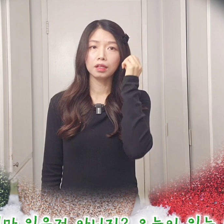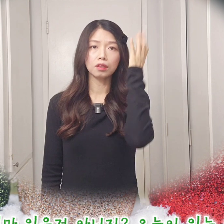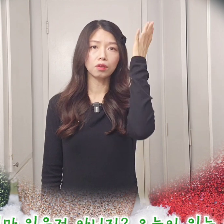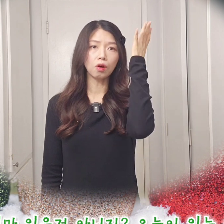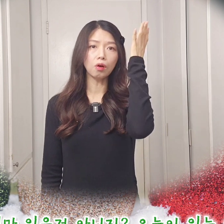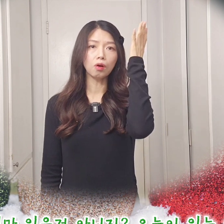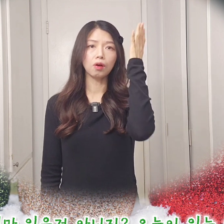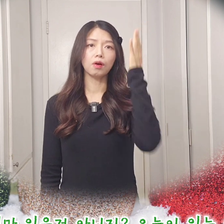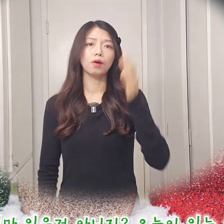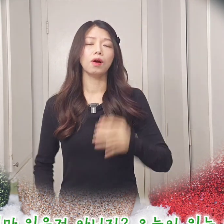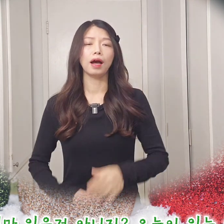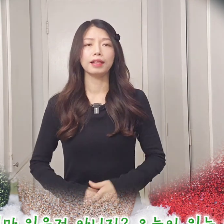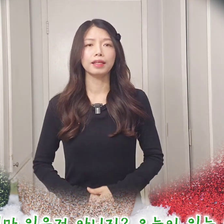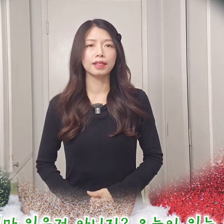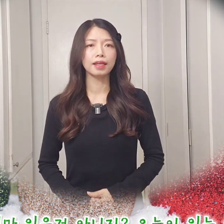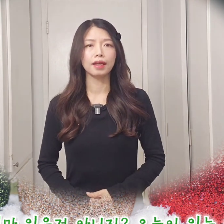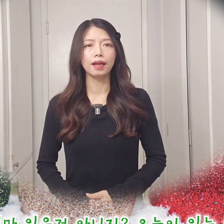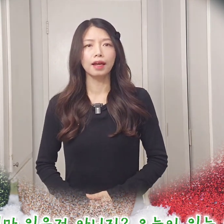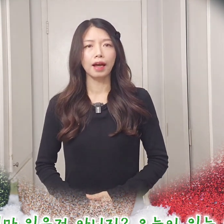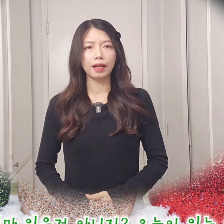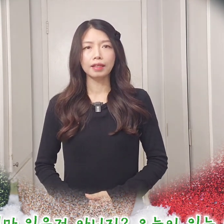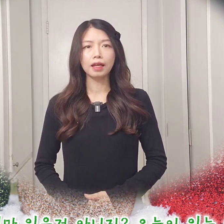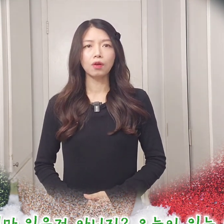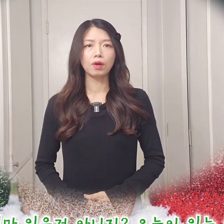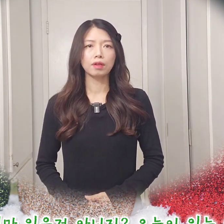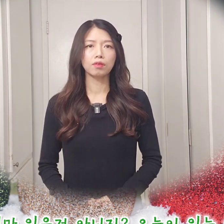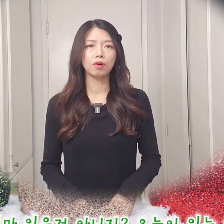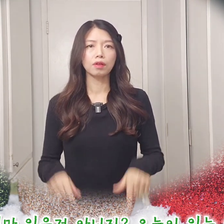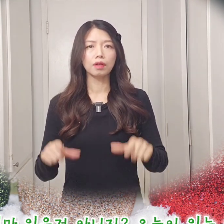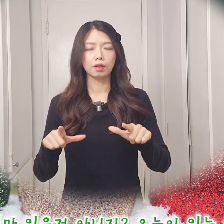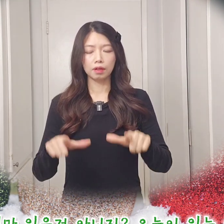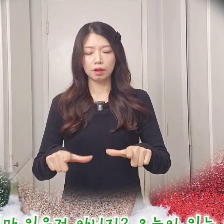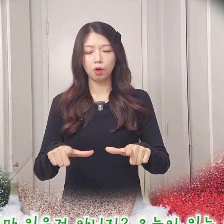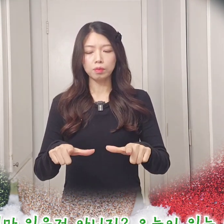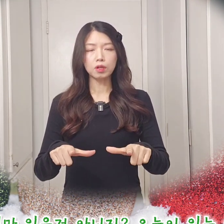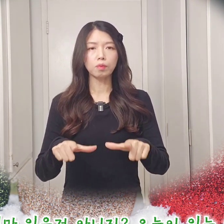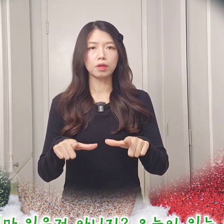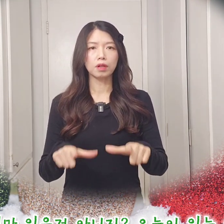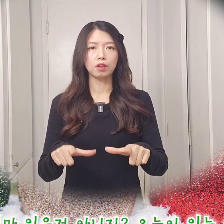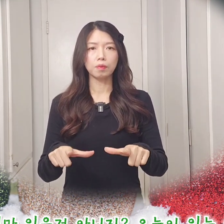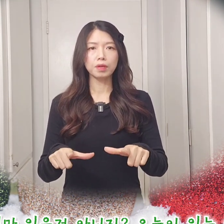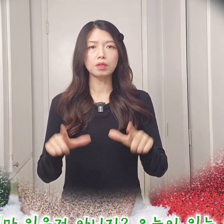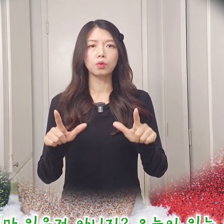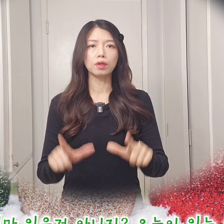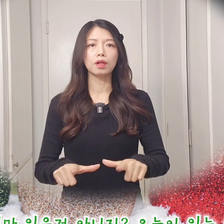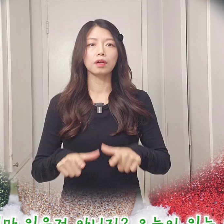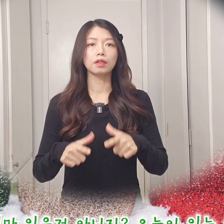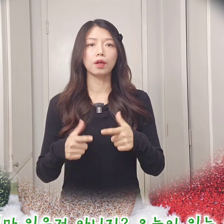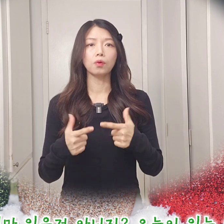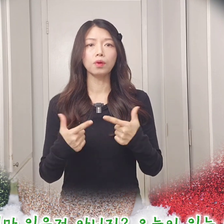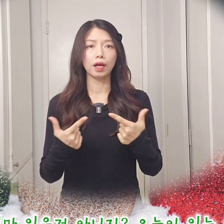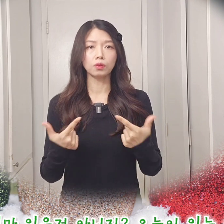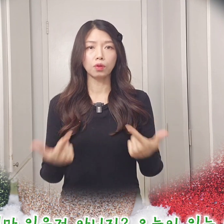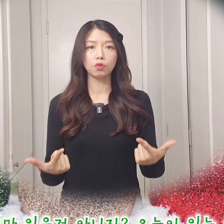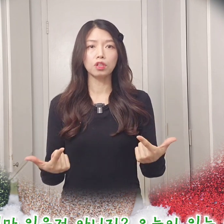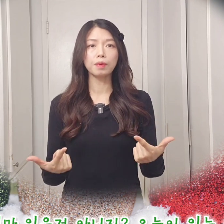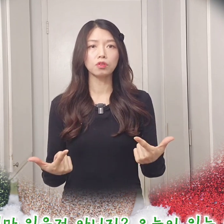잊은 거 아니지. 아니다라고 한 뜻의 수어는 엄지검지를 이렇게 펴신 손을 그대로 양손을 뒤집어 주시면